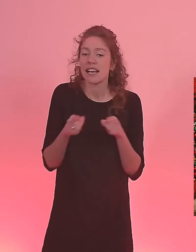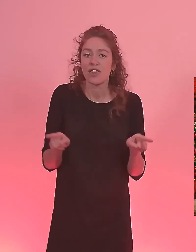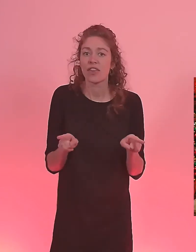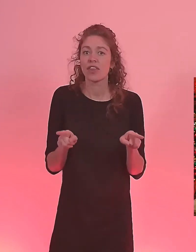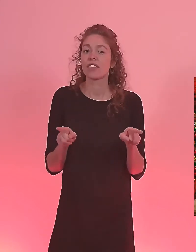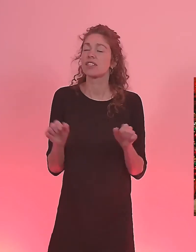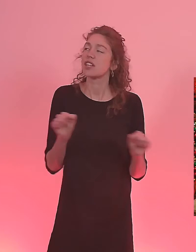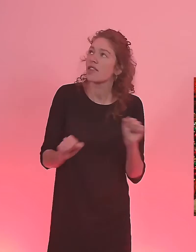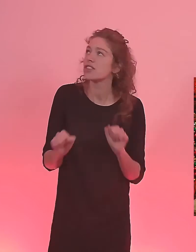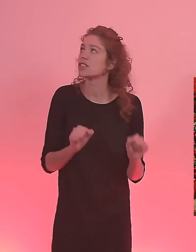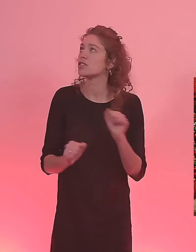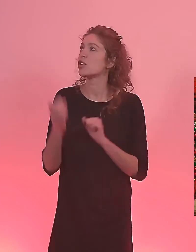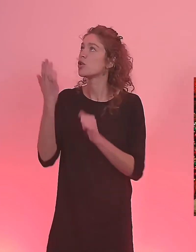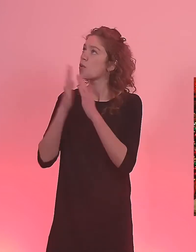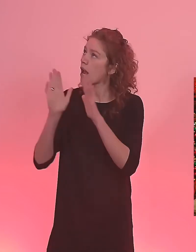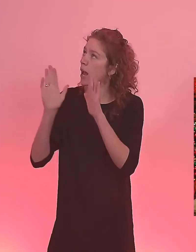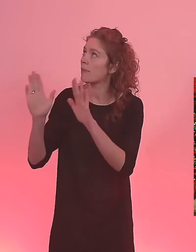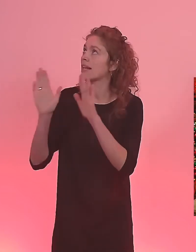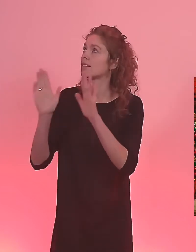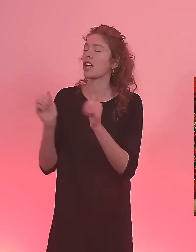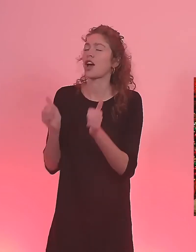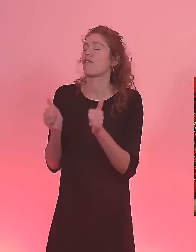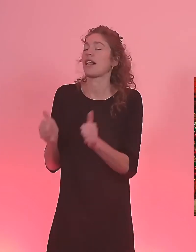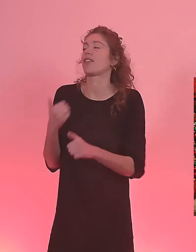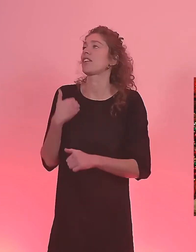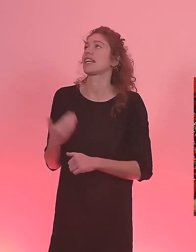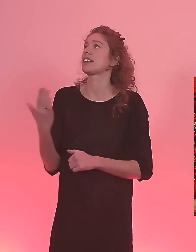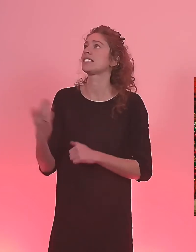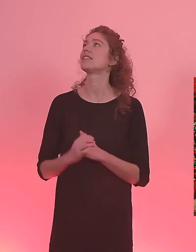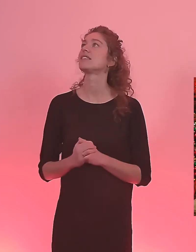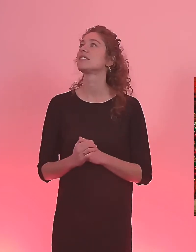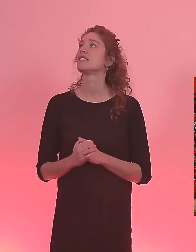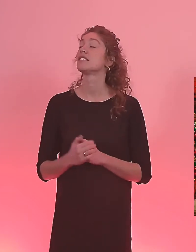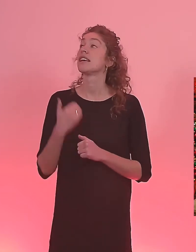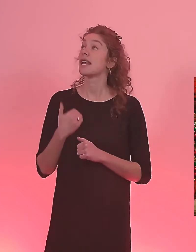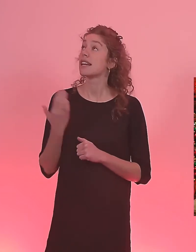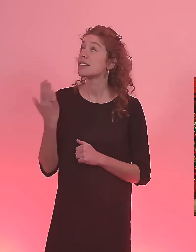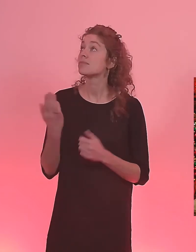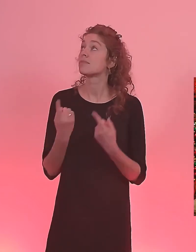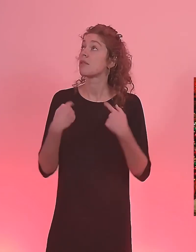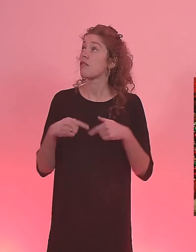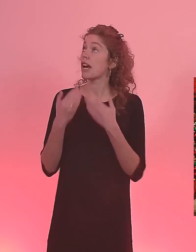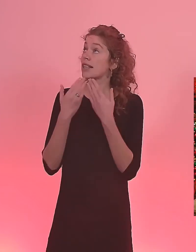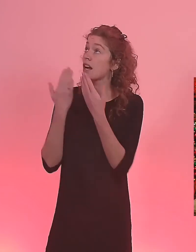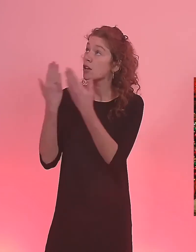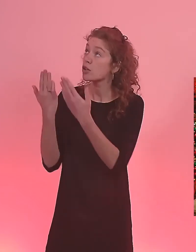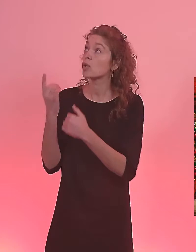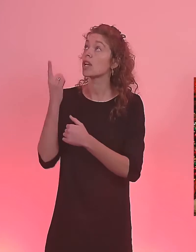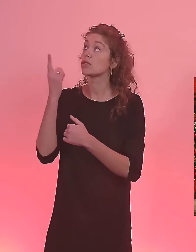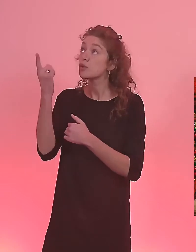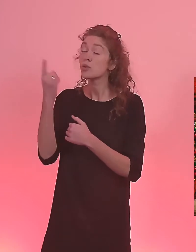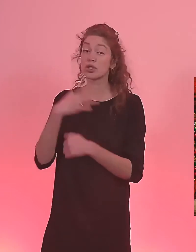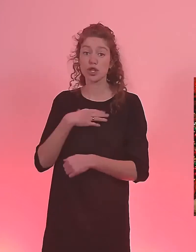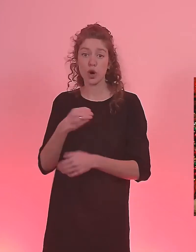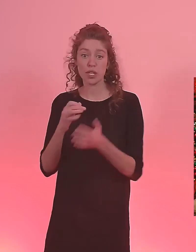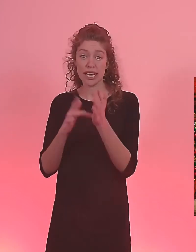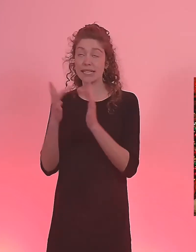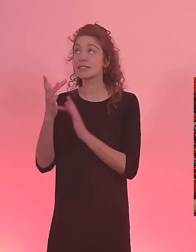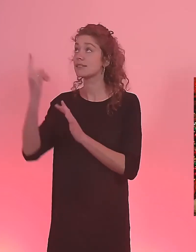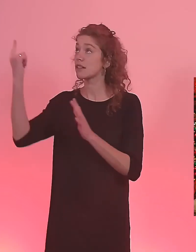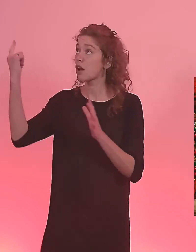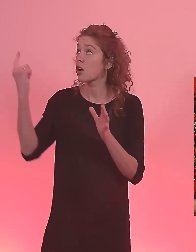mochten aanbidden. Geweldig, Heer. Heer, we danken u dat uw Zoon Jezus is gekomen als het licht van deze